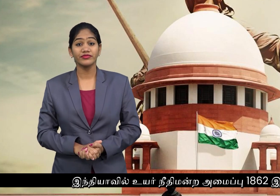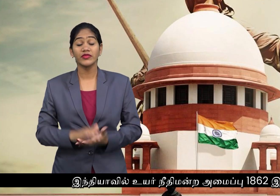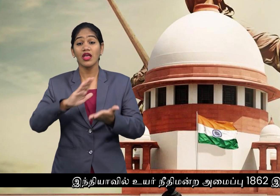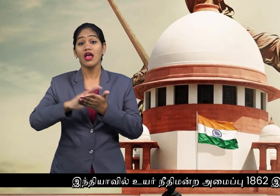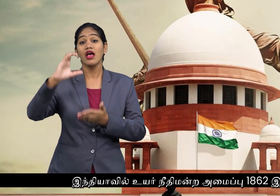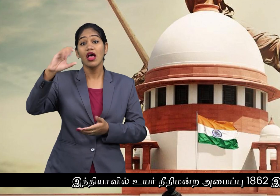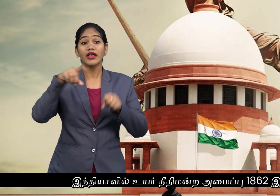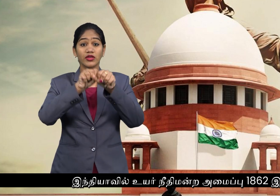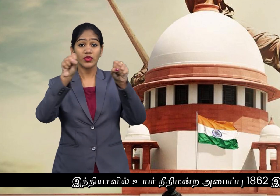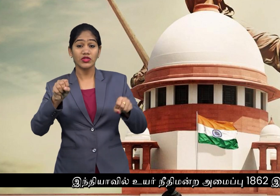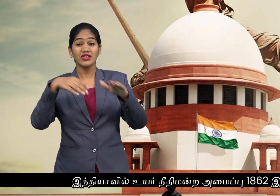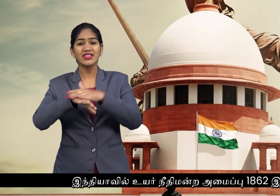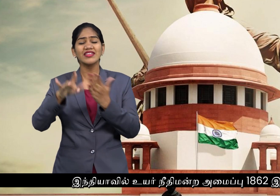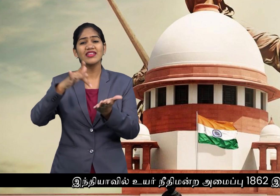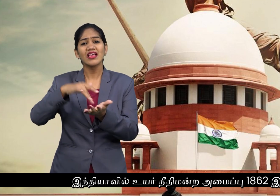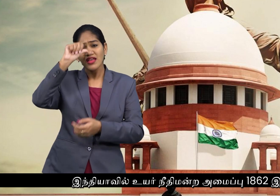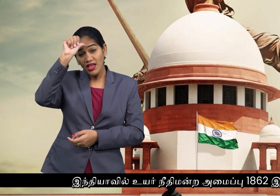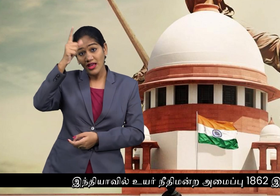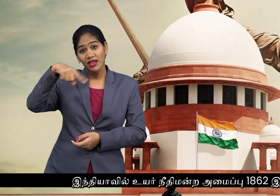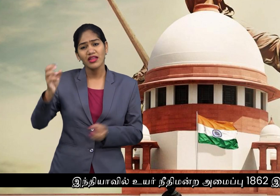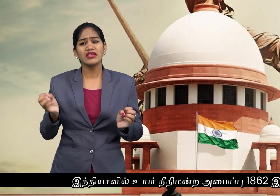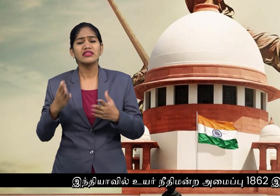இந்தியாவில் உயர் நீதிமன்ற அமைப்பு